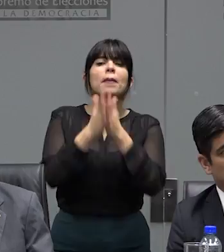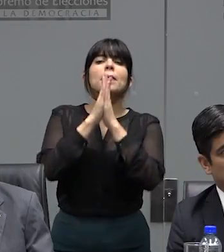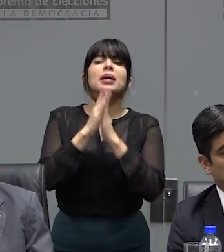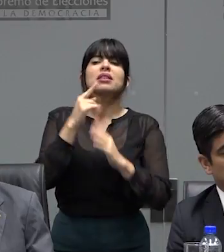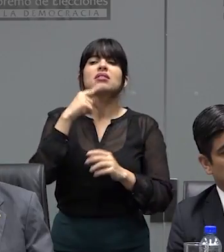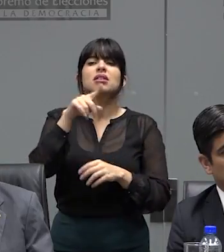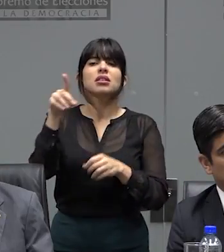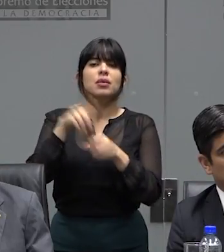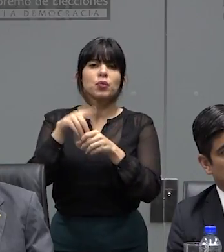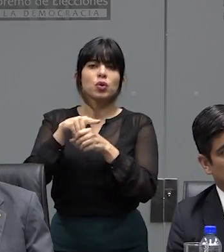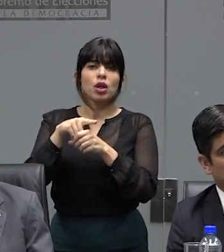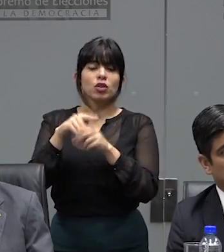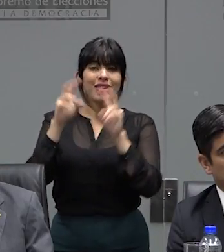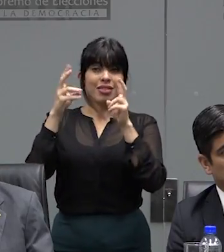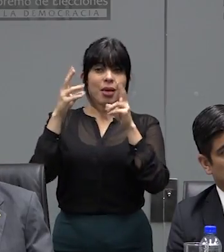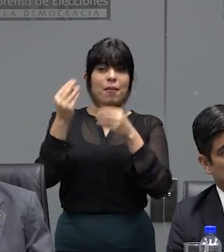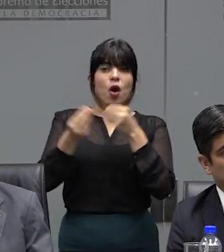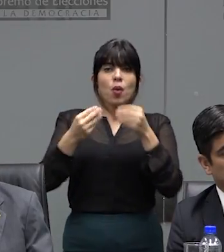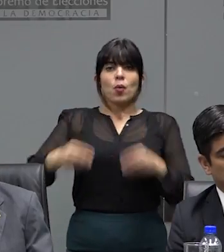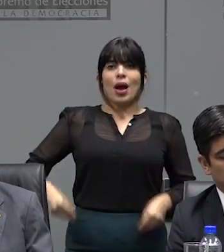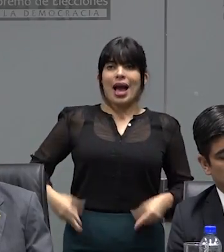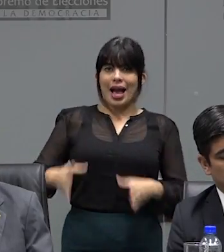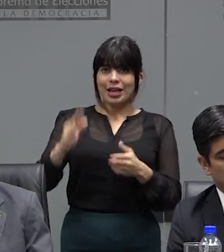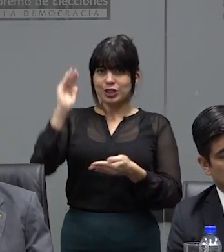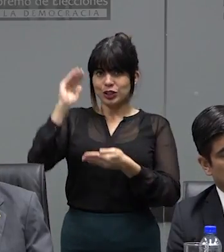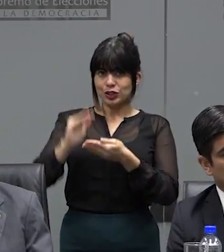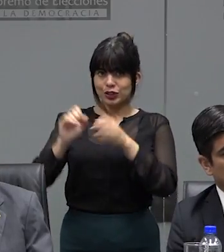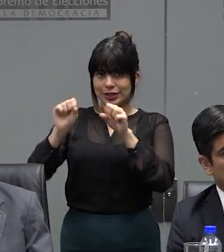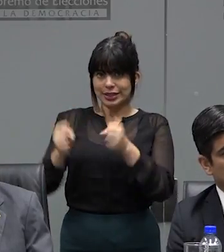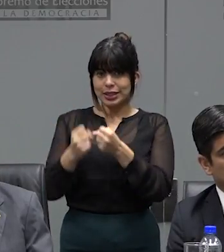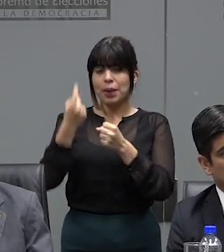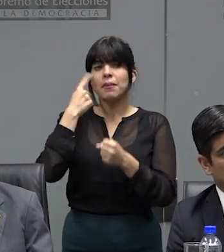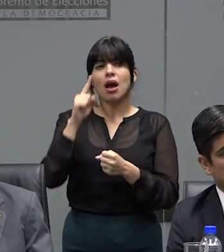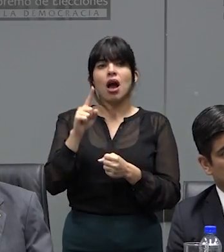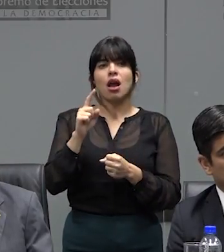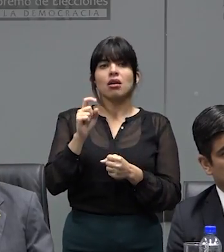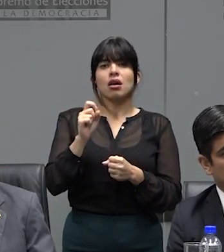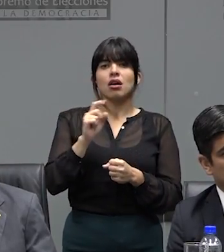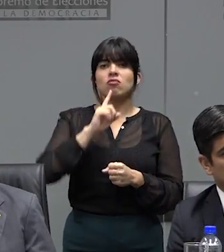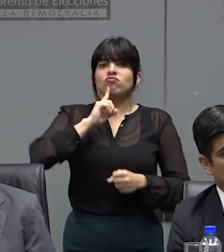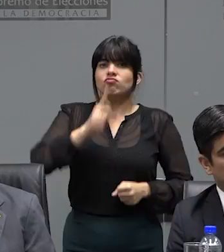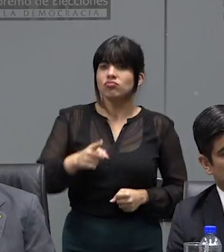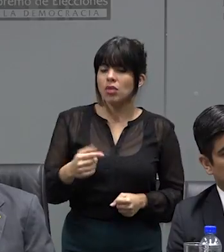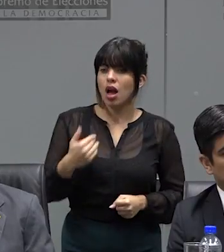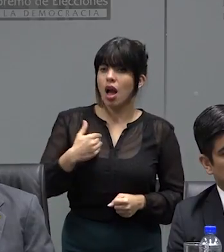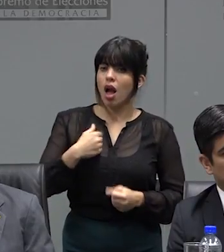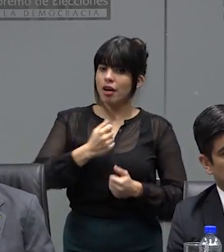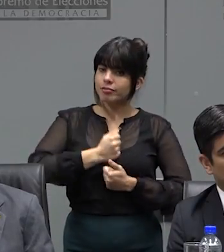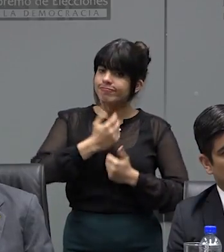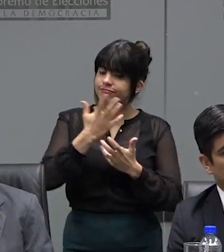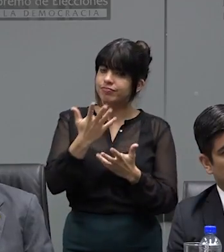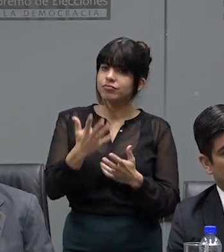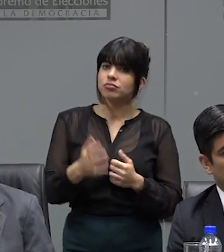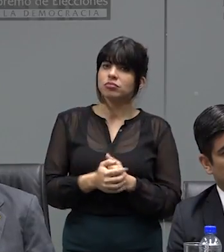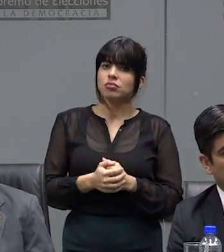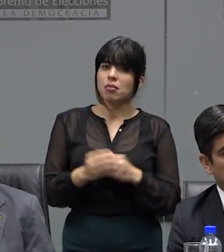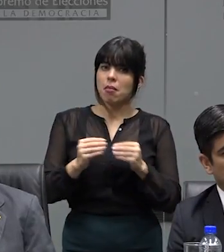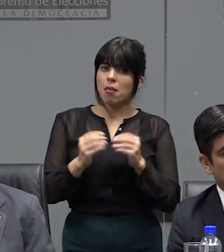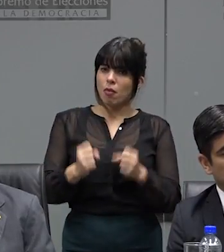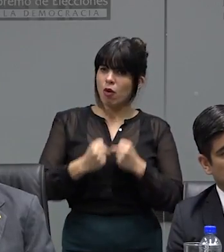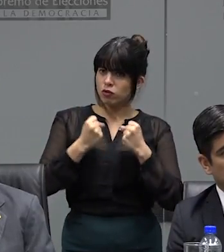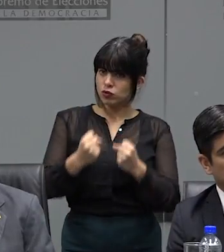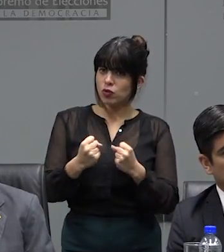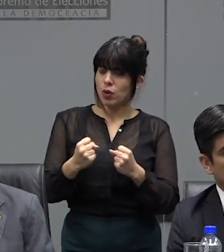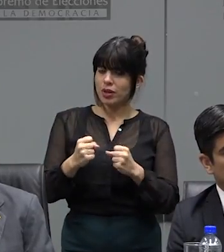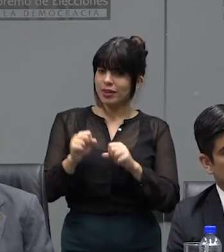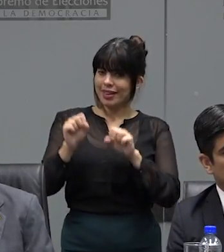diputados en materia de reducción del gasto para que realmente haya una manifestación fuerte